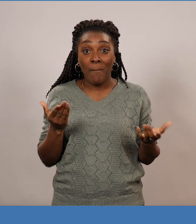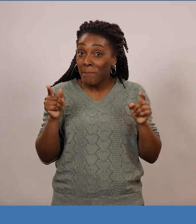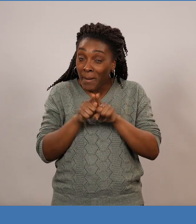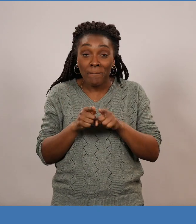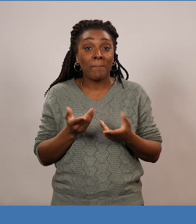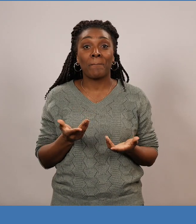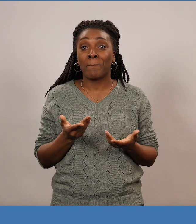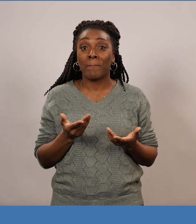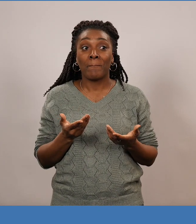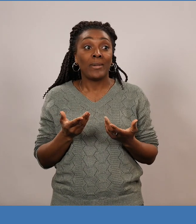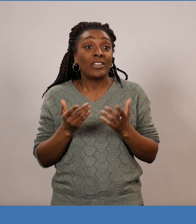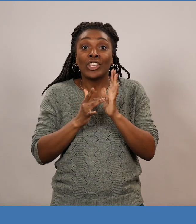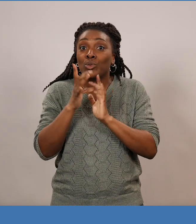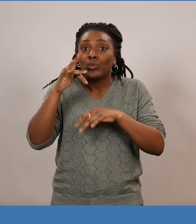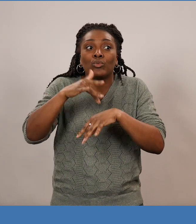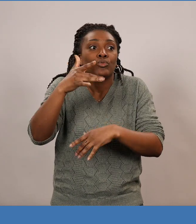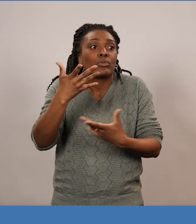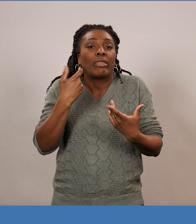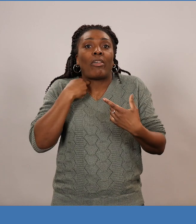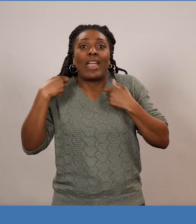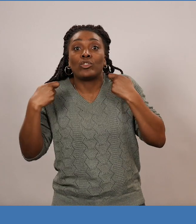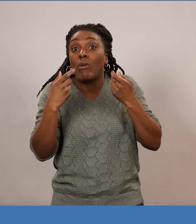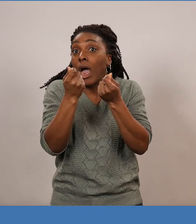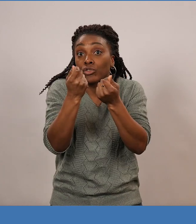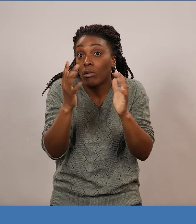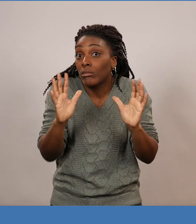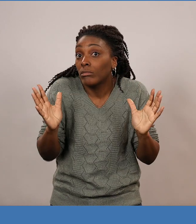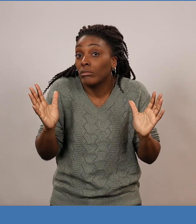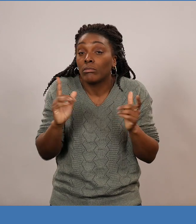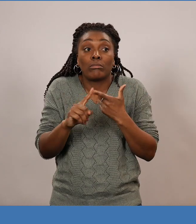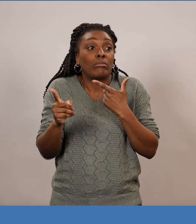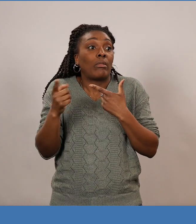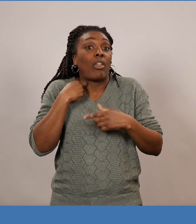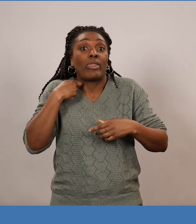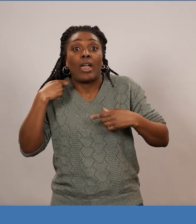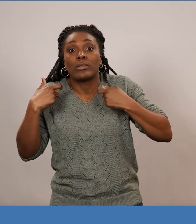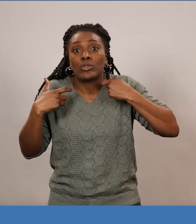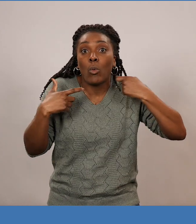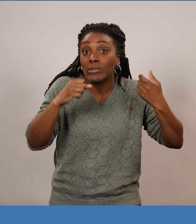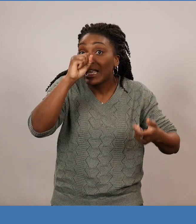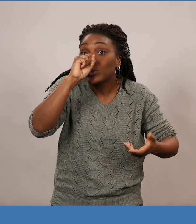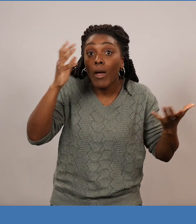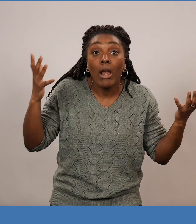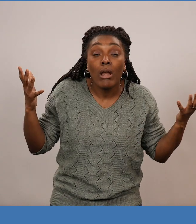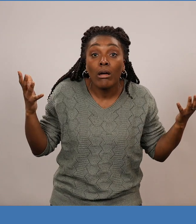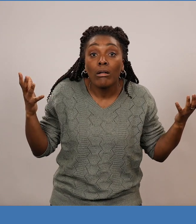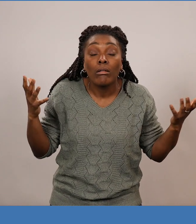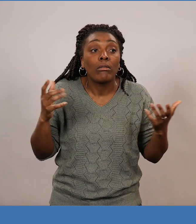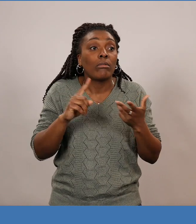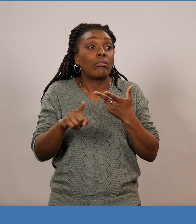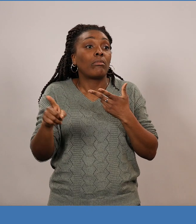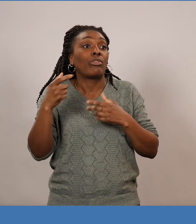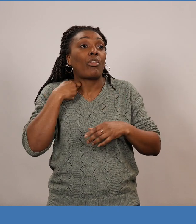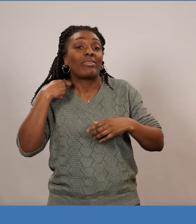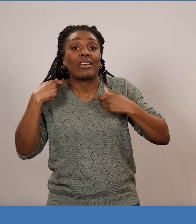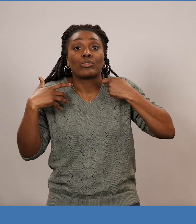peut expérimenter. Il a expérimenté des tentations liées à l'argent, des tentations liées à la sexualité, des